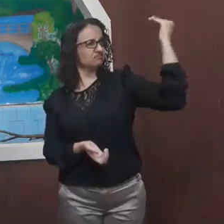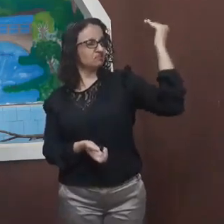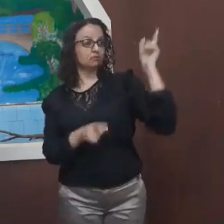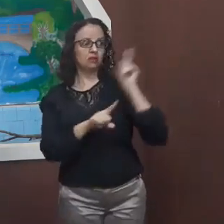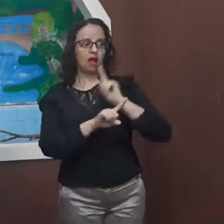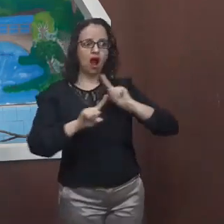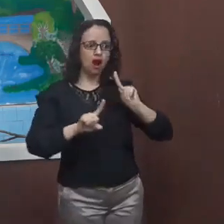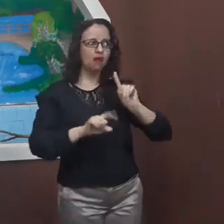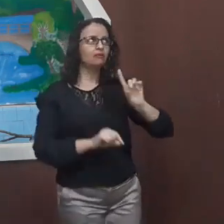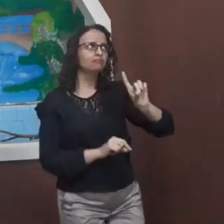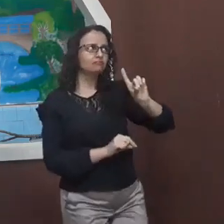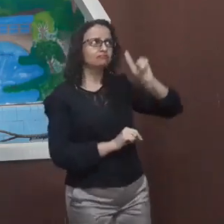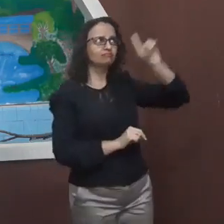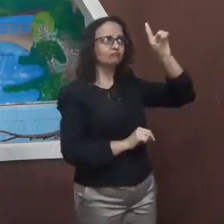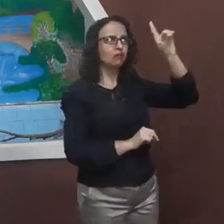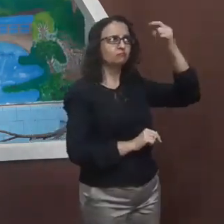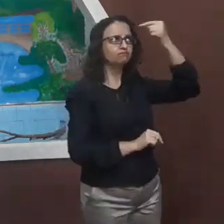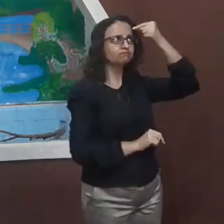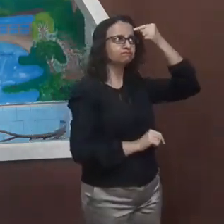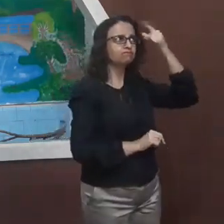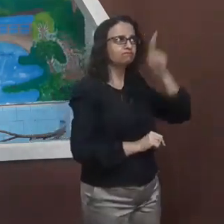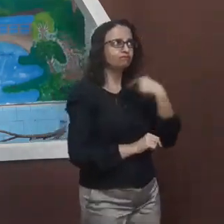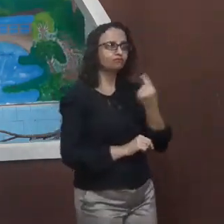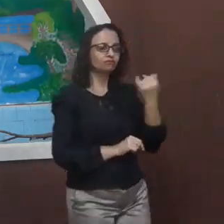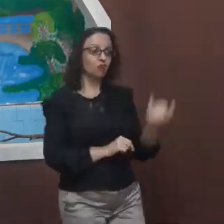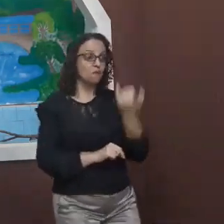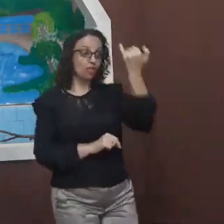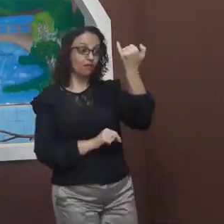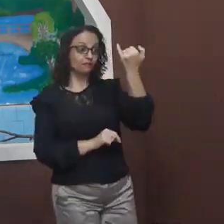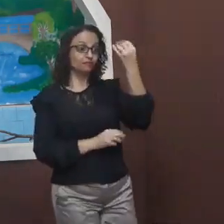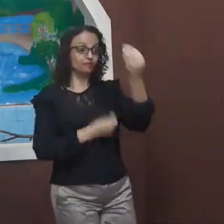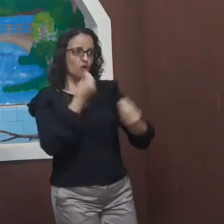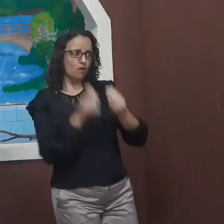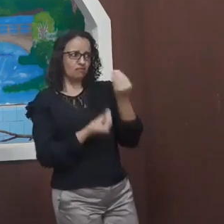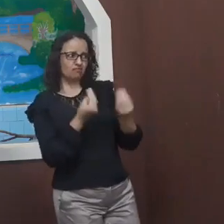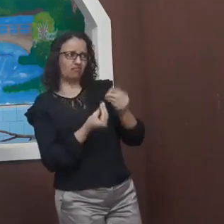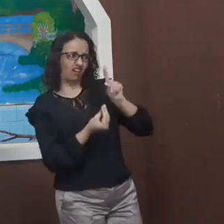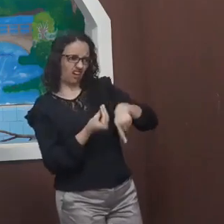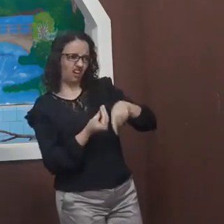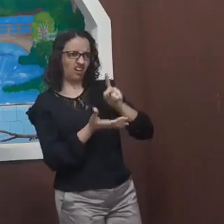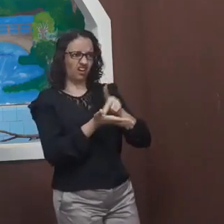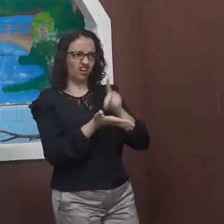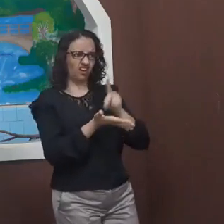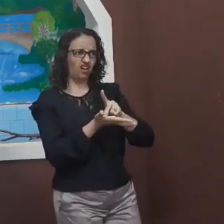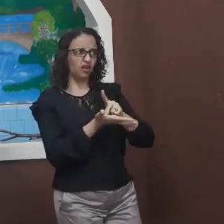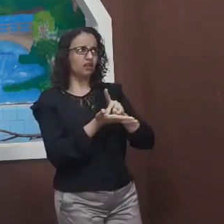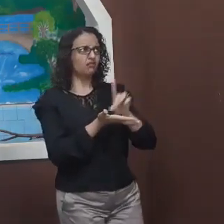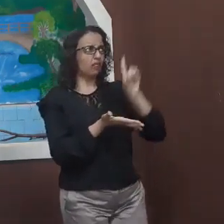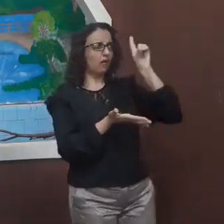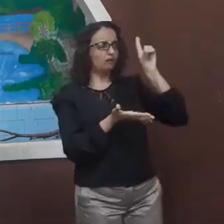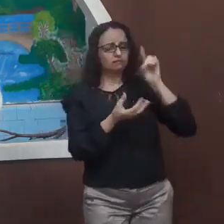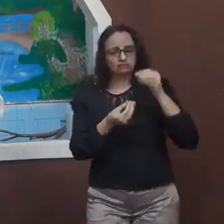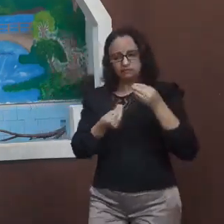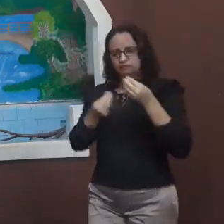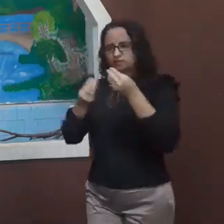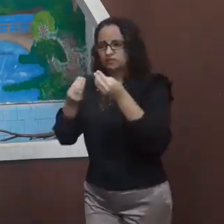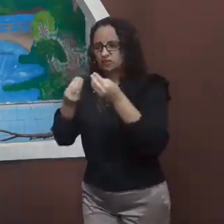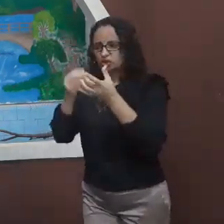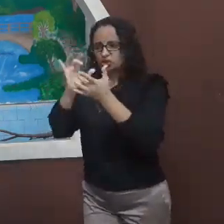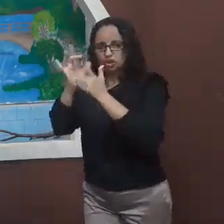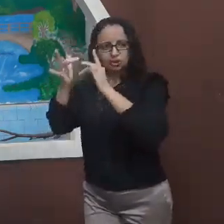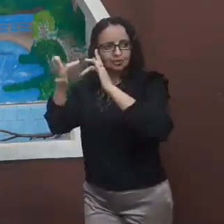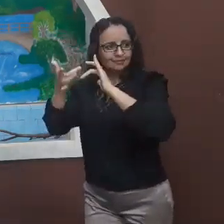nós, levou Jesus vir a essa terra. Jesus estava lá no seu trono, Jesus estava lá no céu,